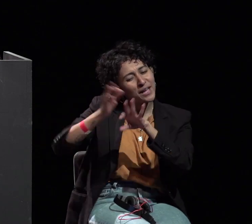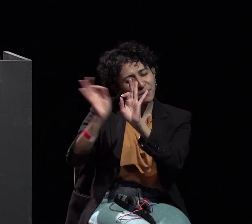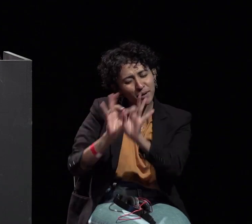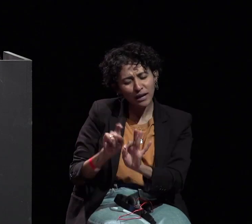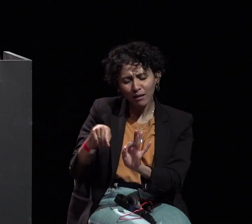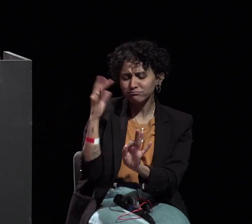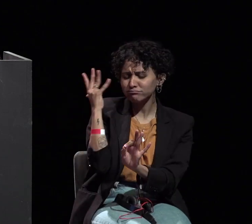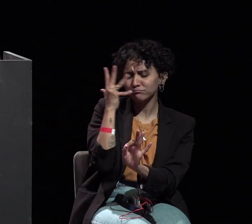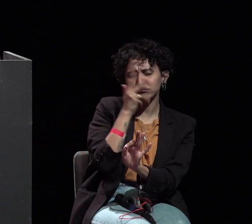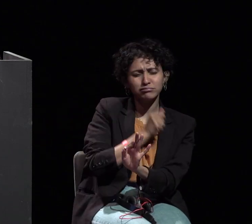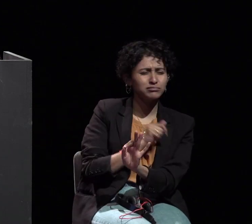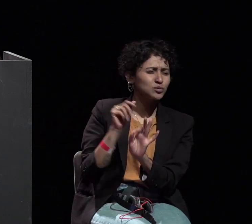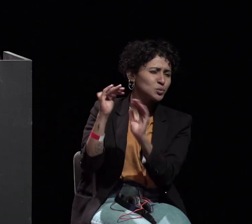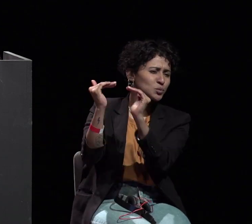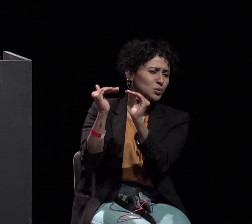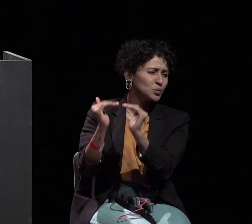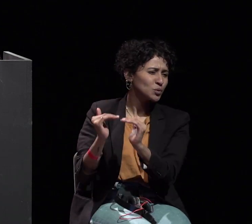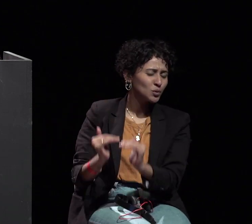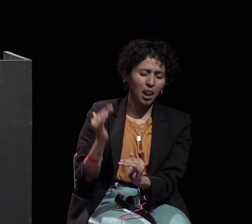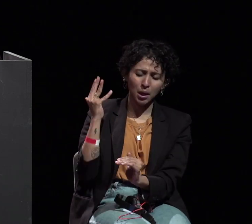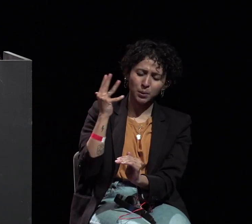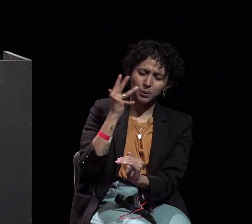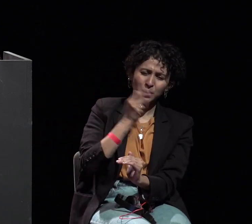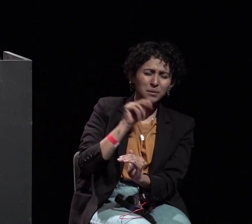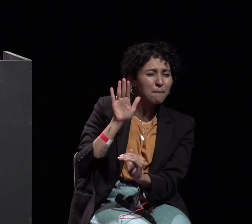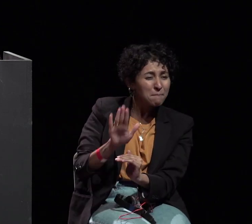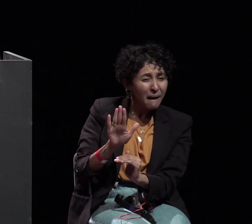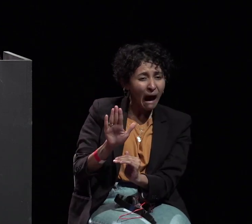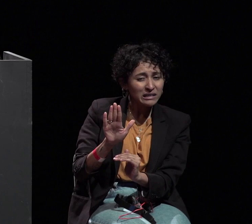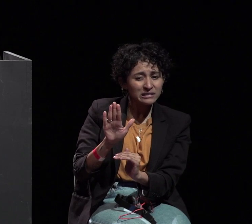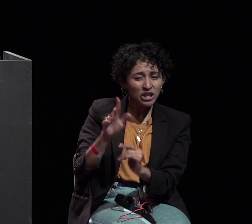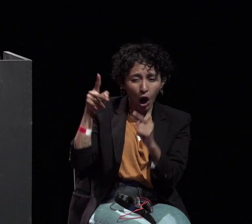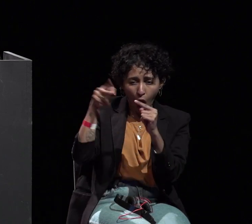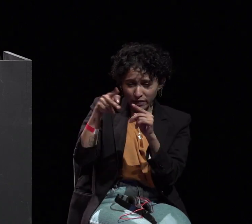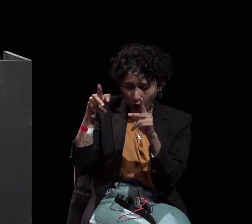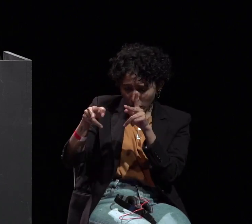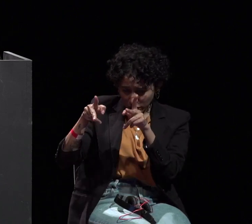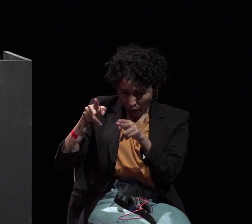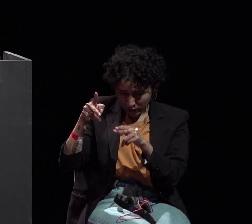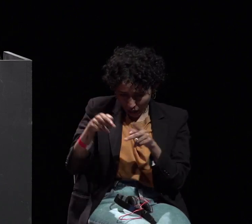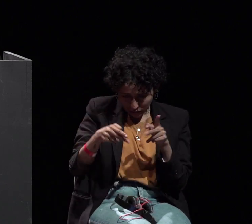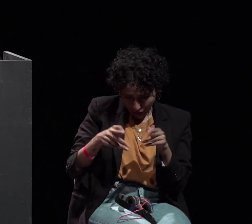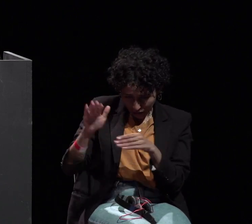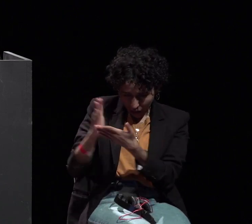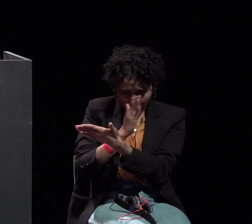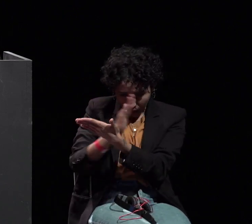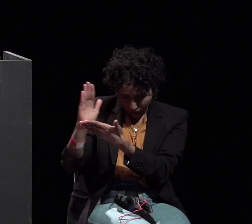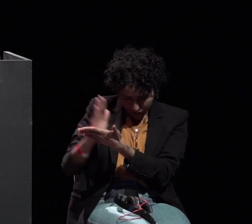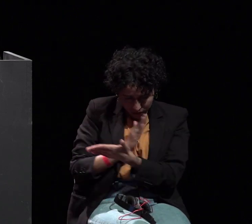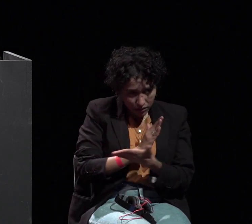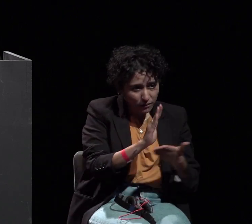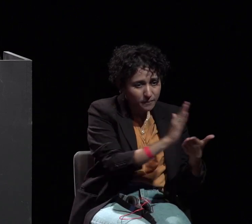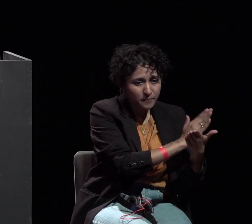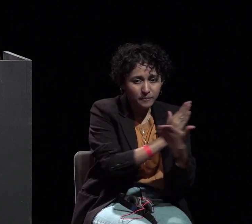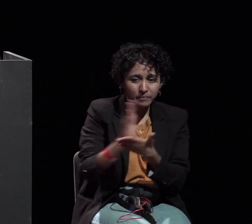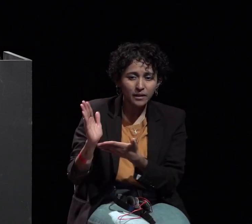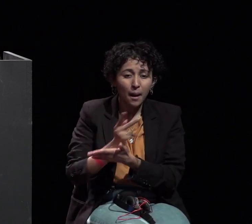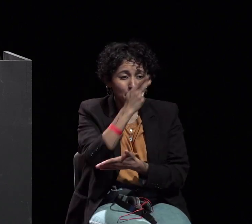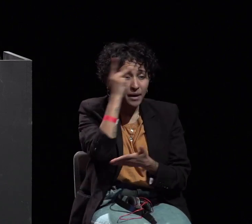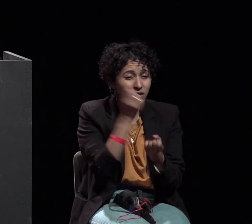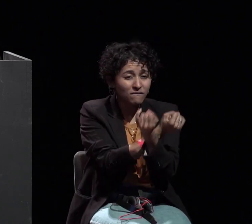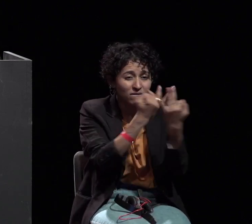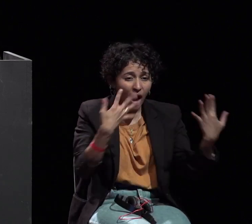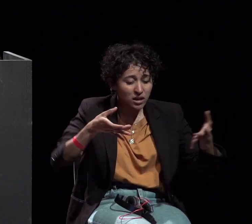né? Muita gente diz que ele é tão bonito, ele podou tanto, que ele deixou muita gente para trás. E é